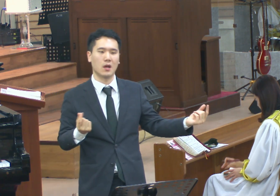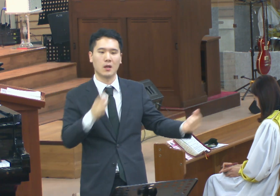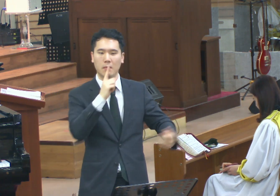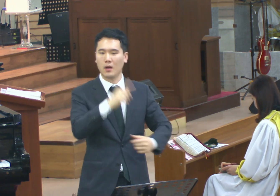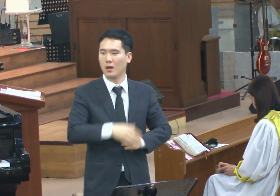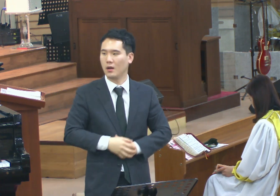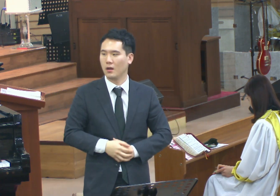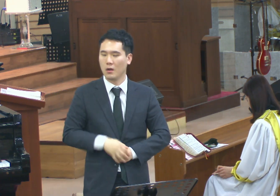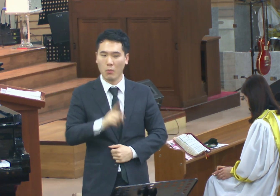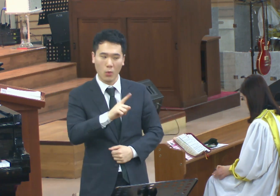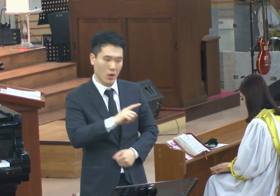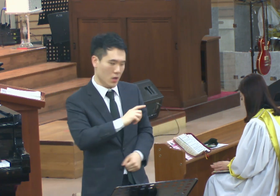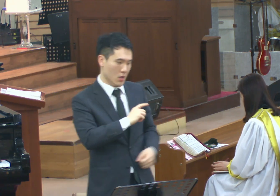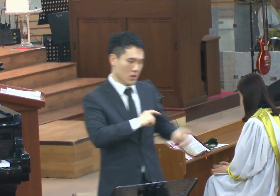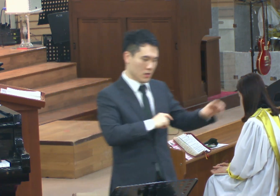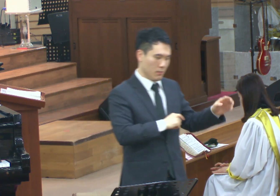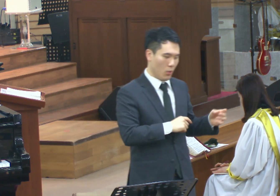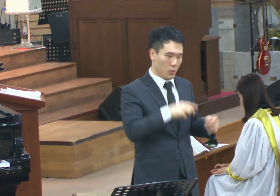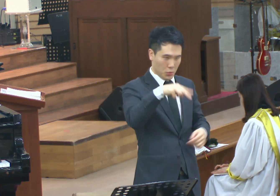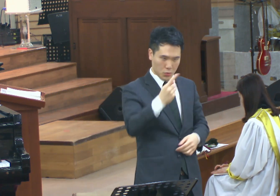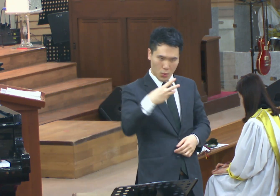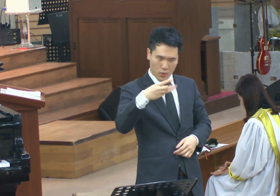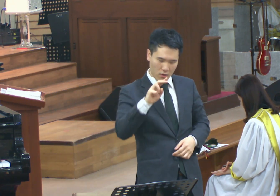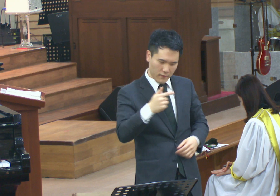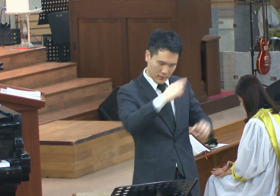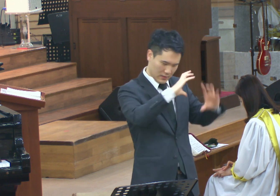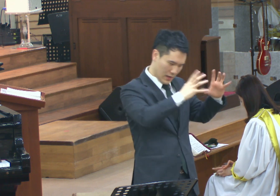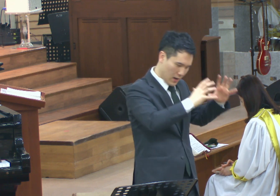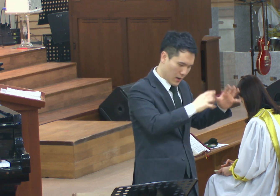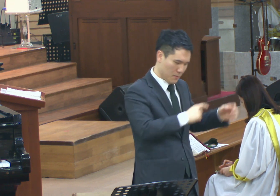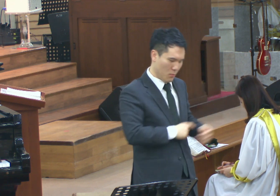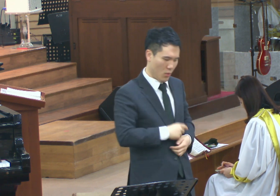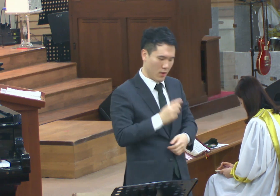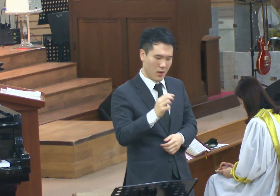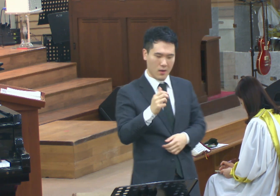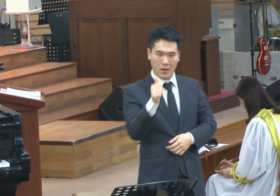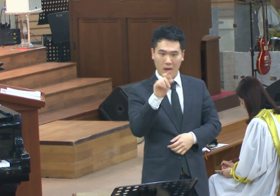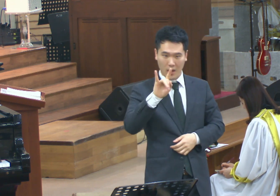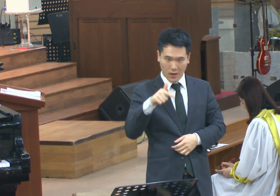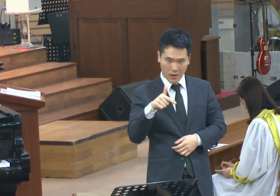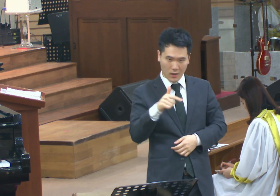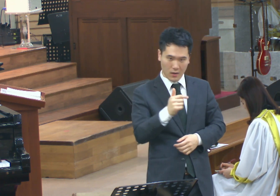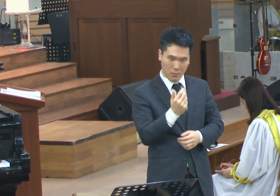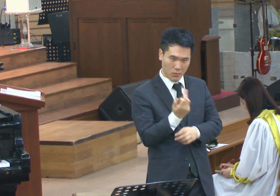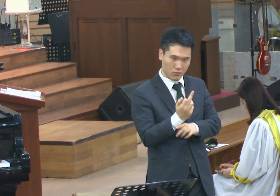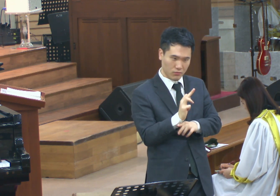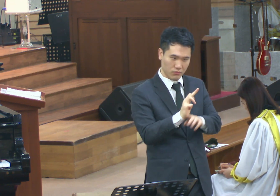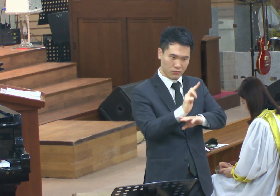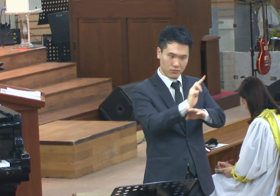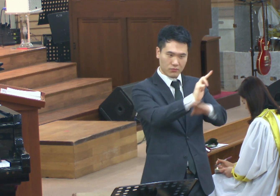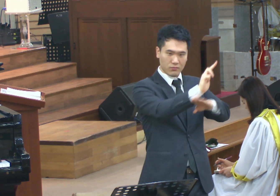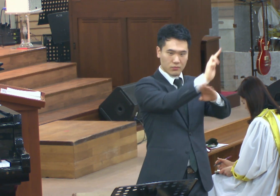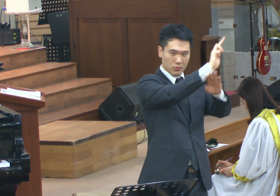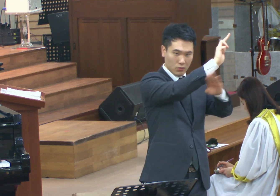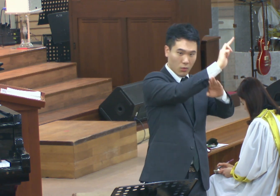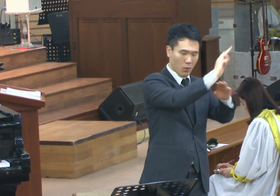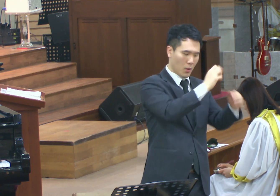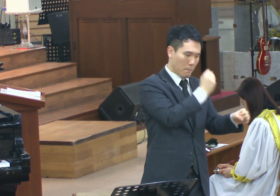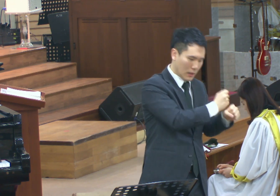아이가 과목당 200만 원짜리 공부하러 가면 가만히 있으면, 그 정보를 듣고 가만히 있으면 우리 애가 뒤처지는